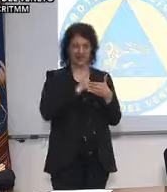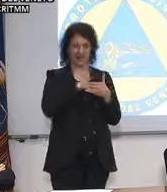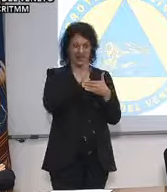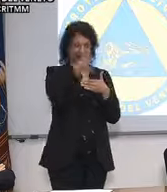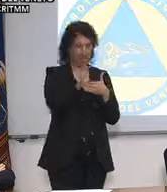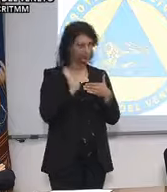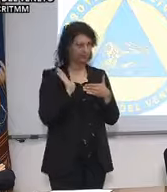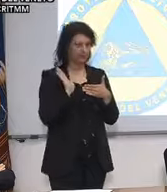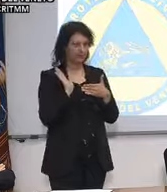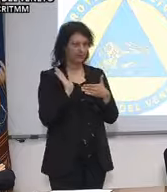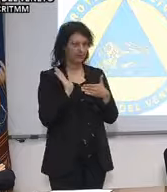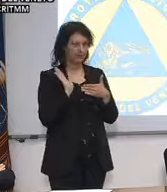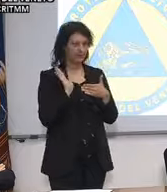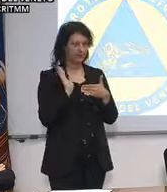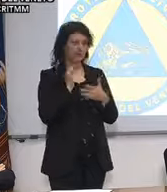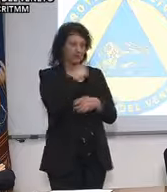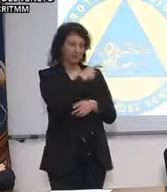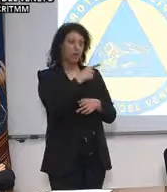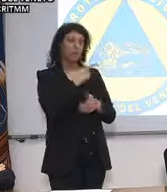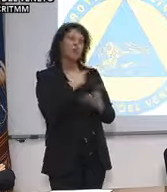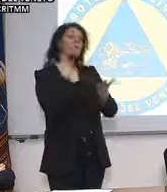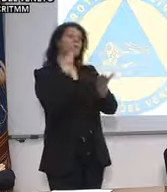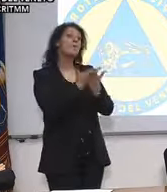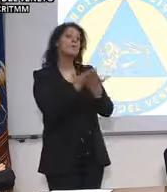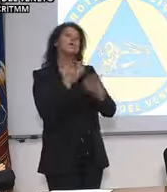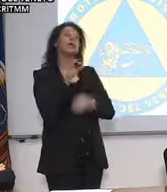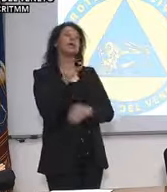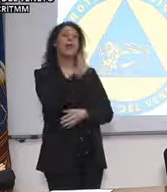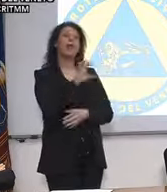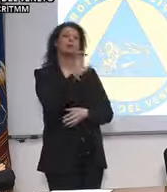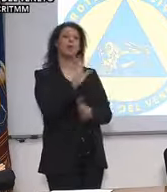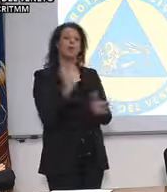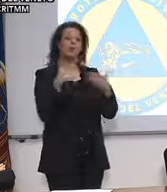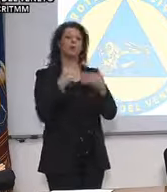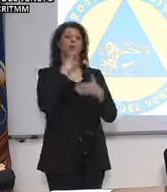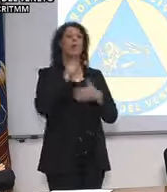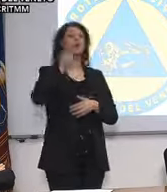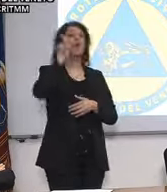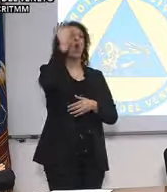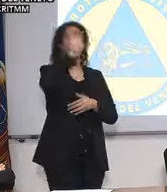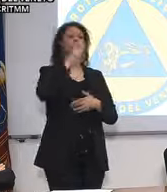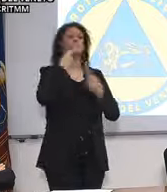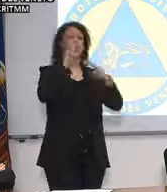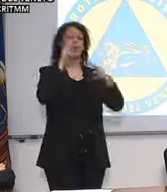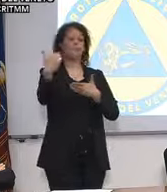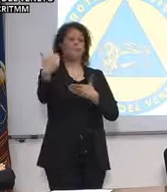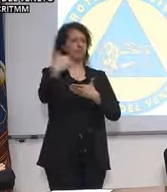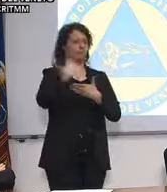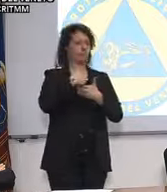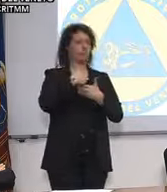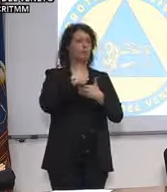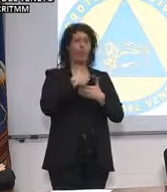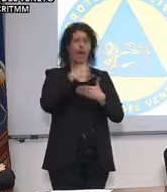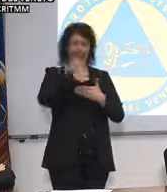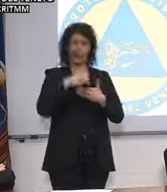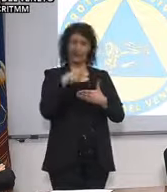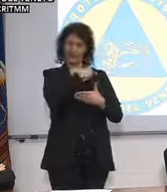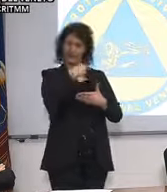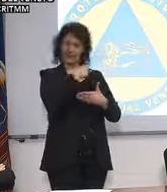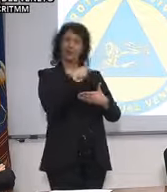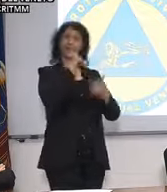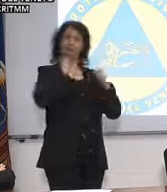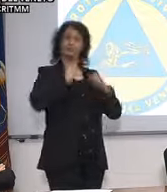quindi vuol dire che chi propone di chiudere la propria regione al nord deve vietare i propri cittadini di uscire. La